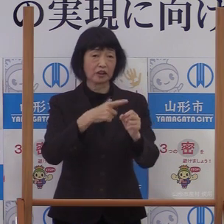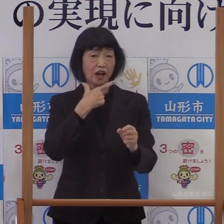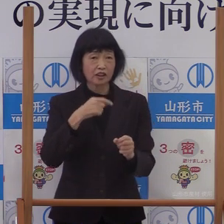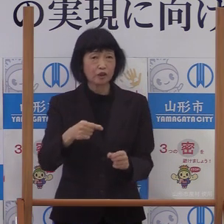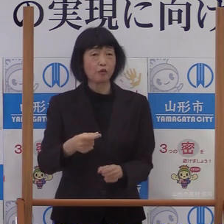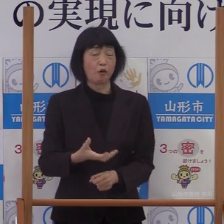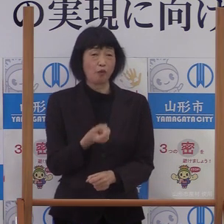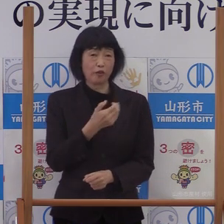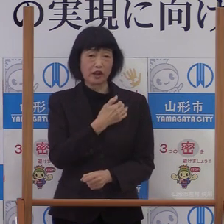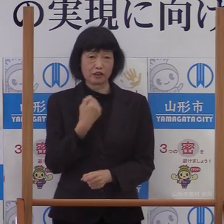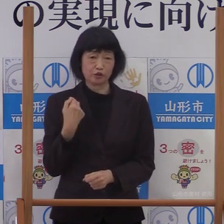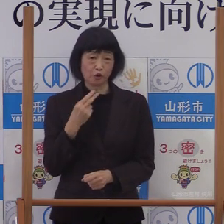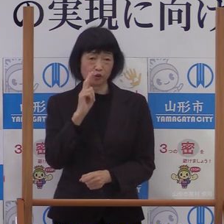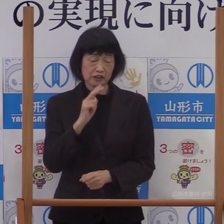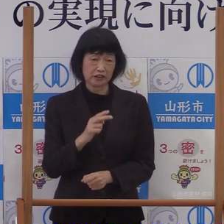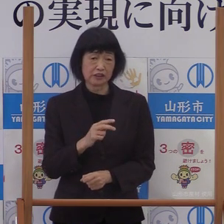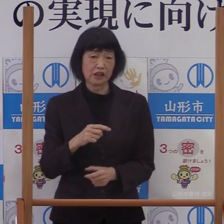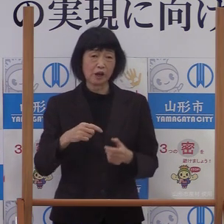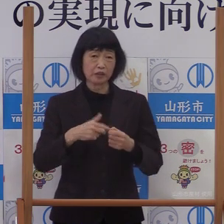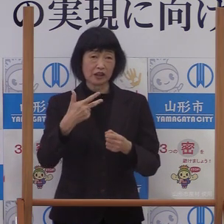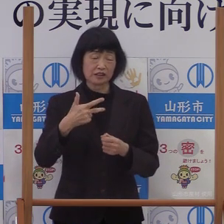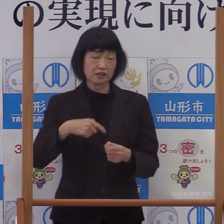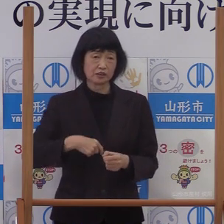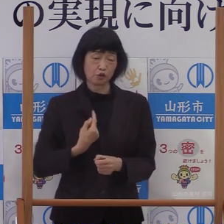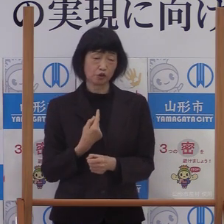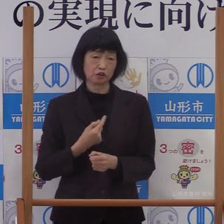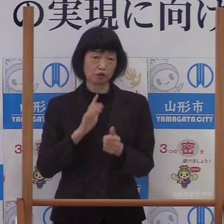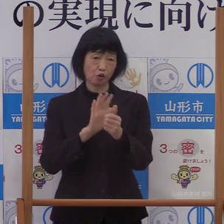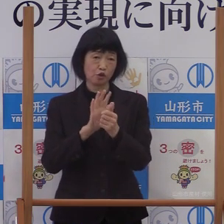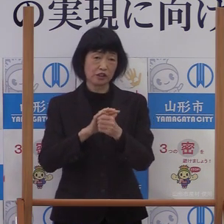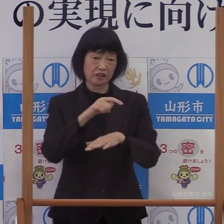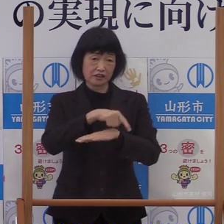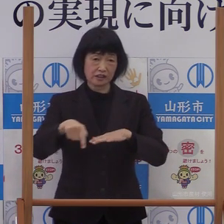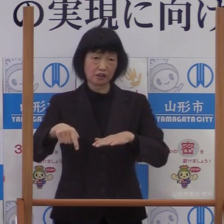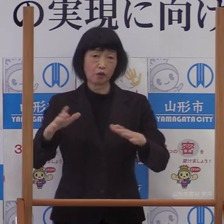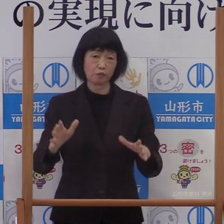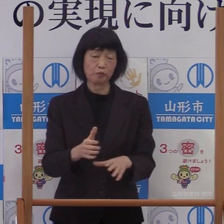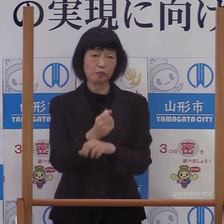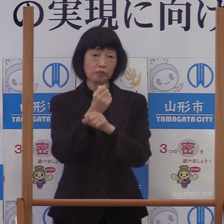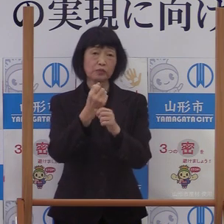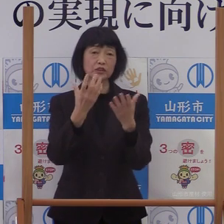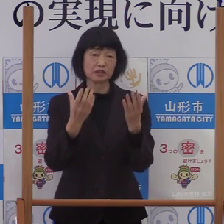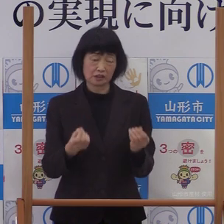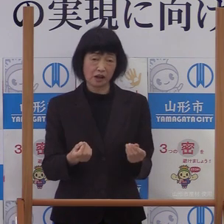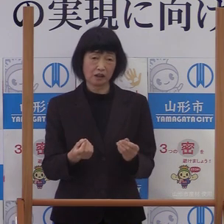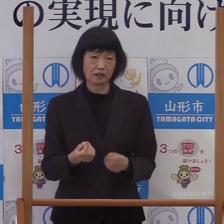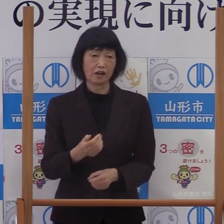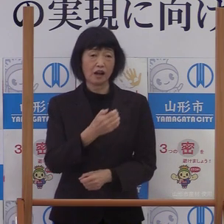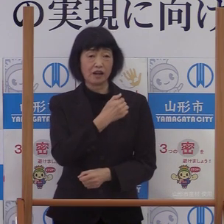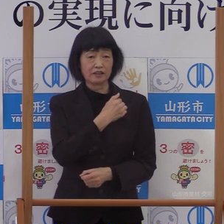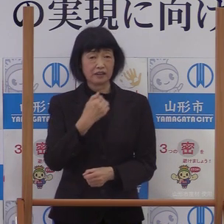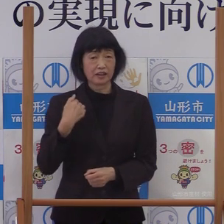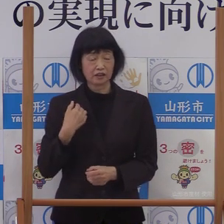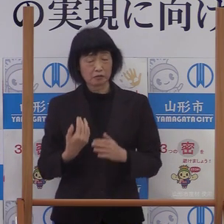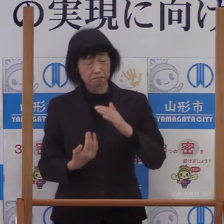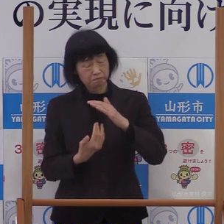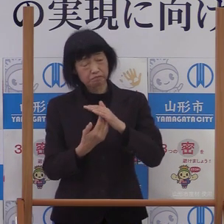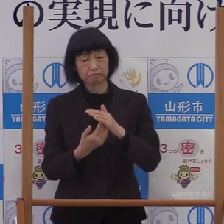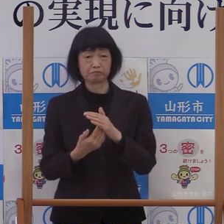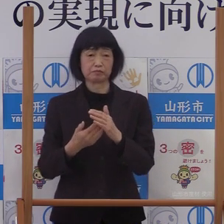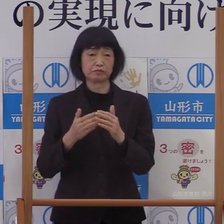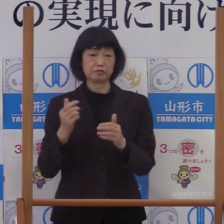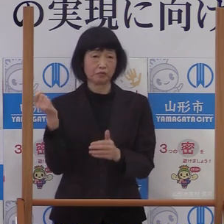けるよう、山形市独自事業の支援策を取りまとめました。できる限り早く支援する